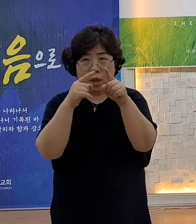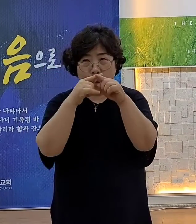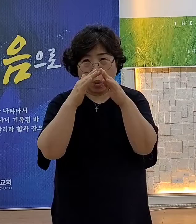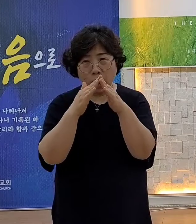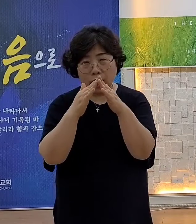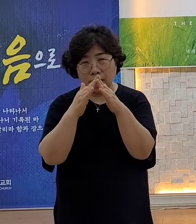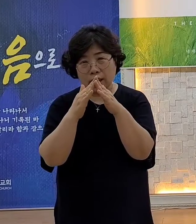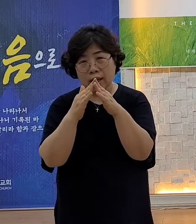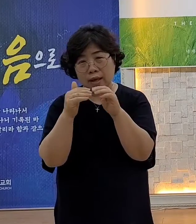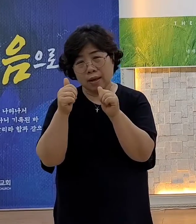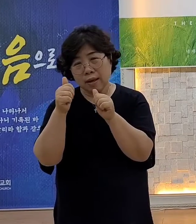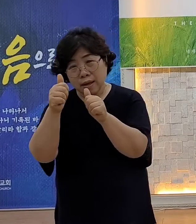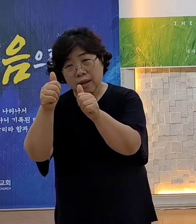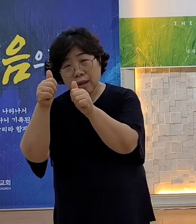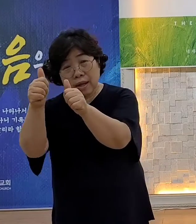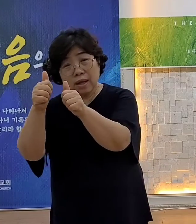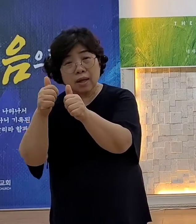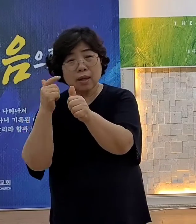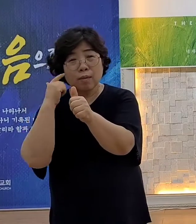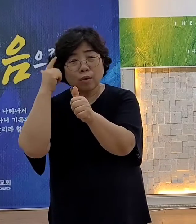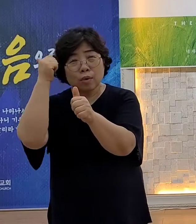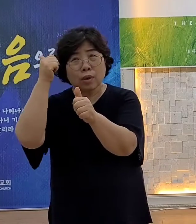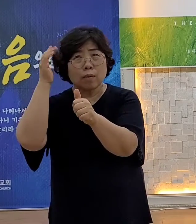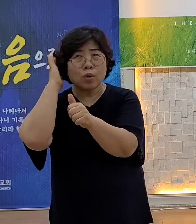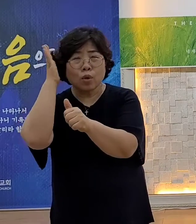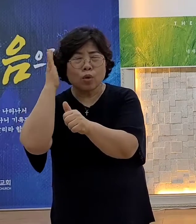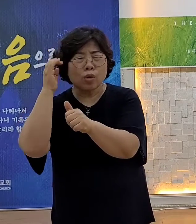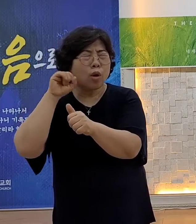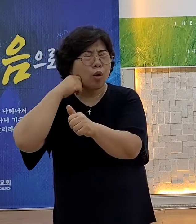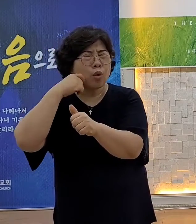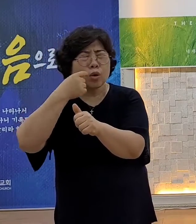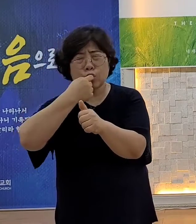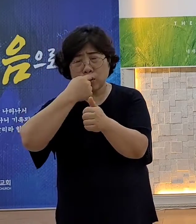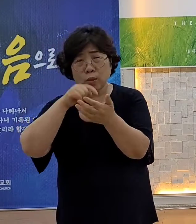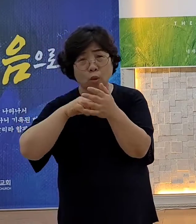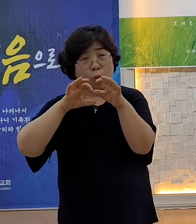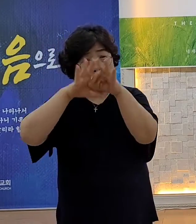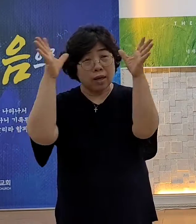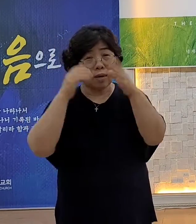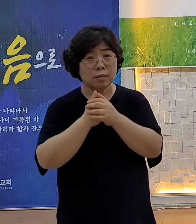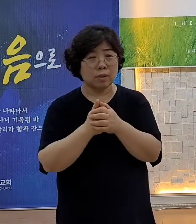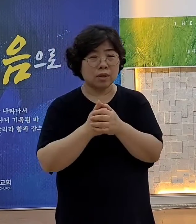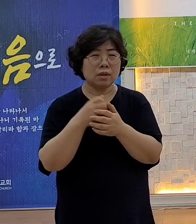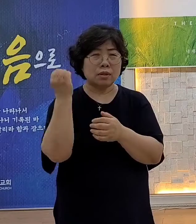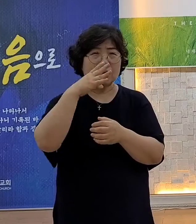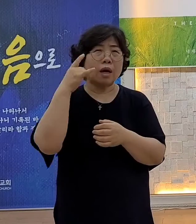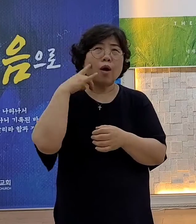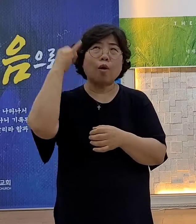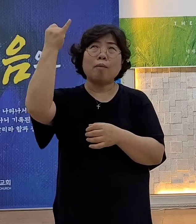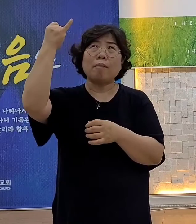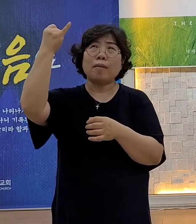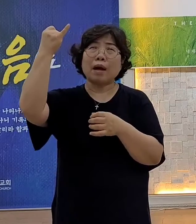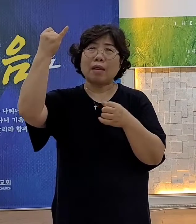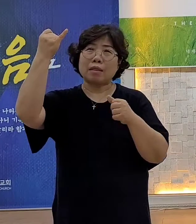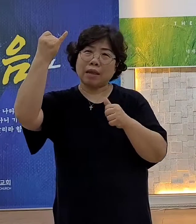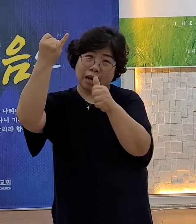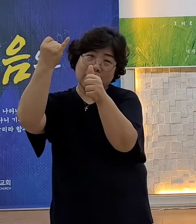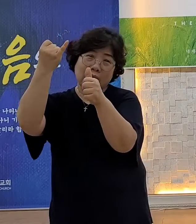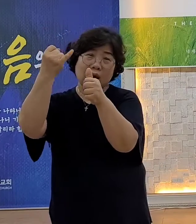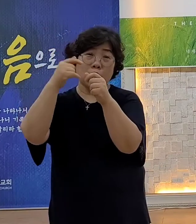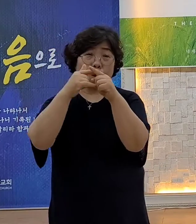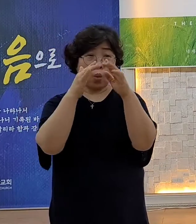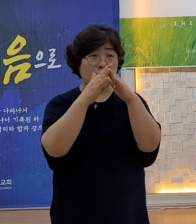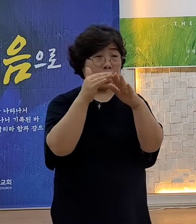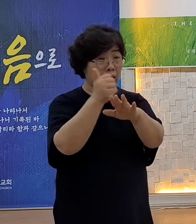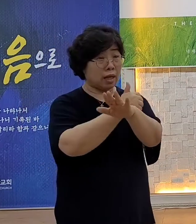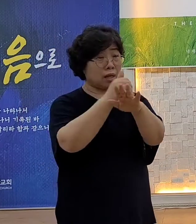따라가가지고 그 목사님 설교가 뭐 어렵고 쉽고를 떠나서 뭐 막 제가 언제 같은 그 나이에 그때